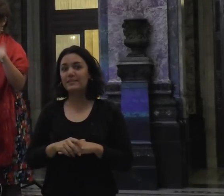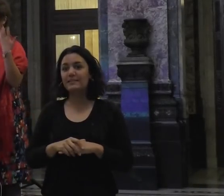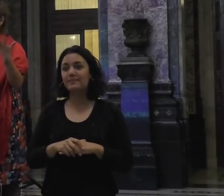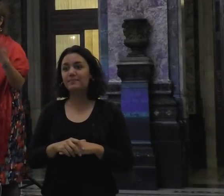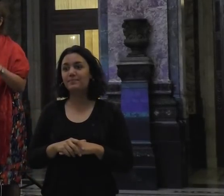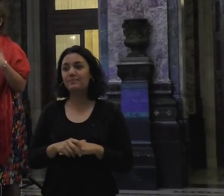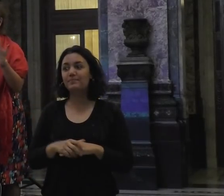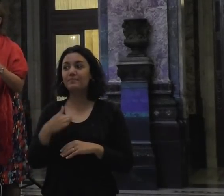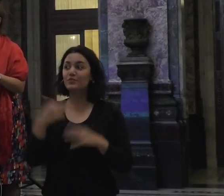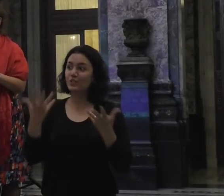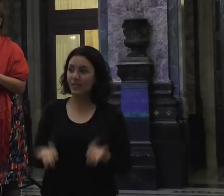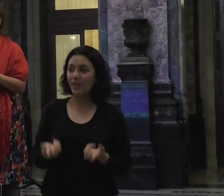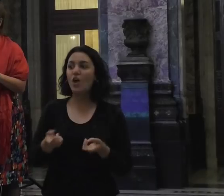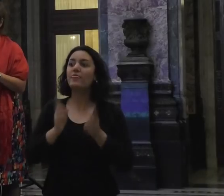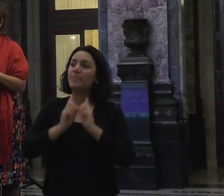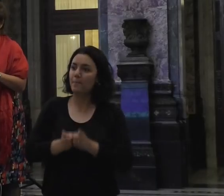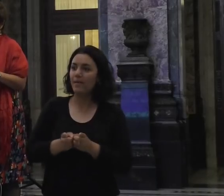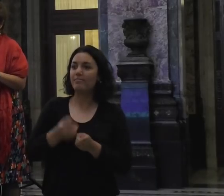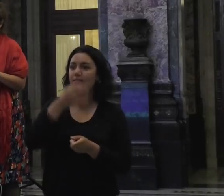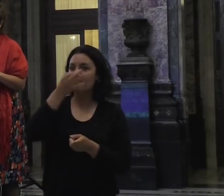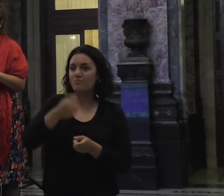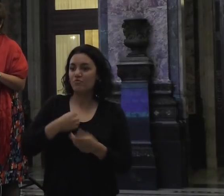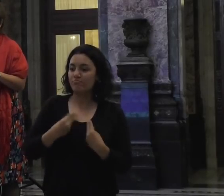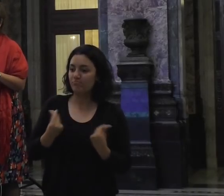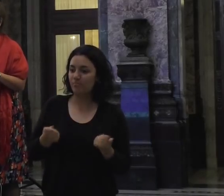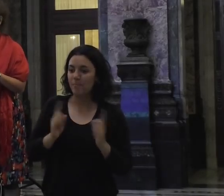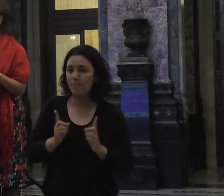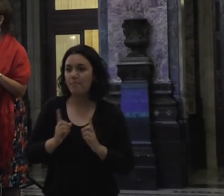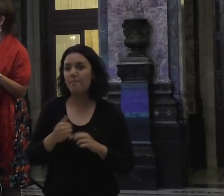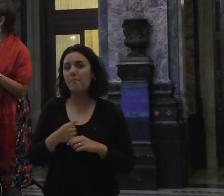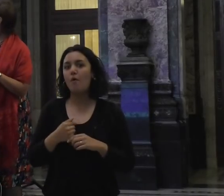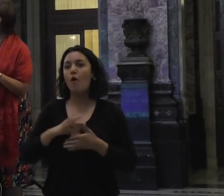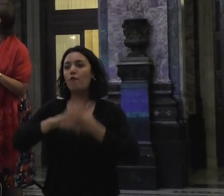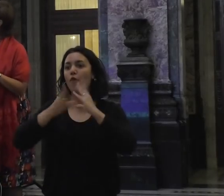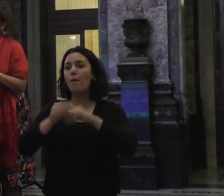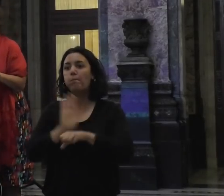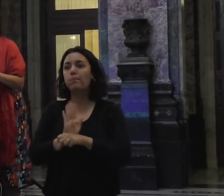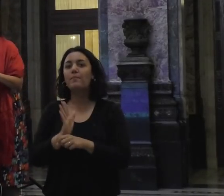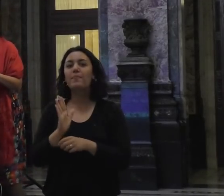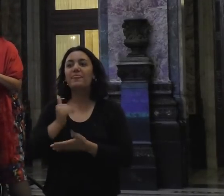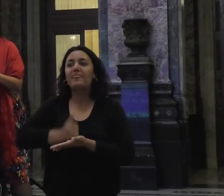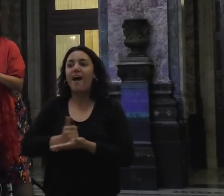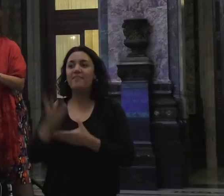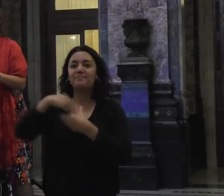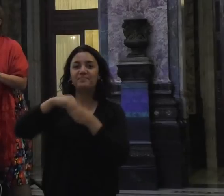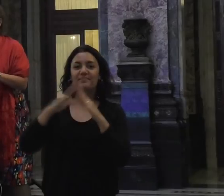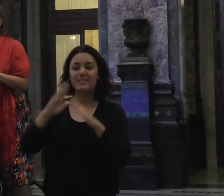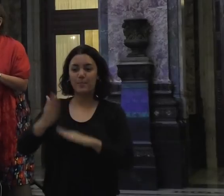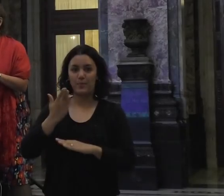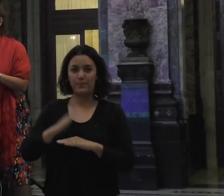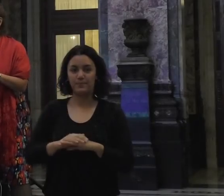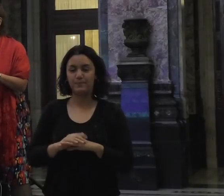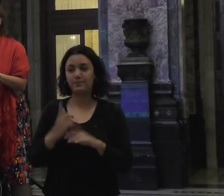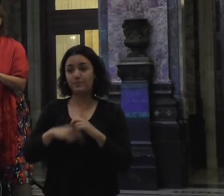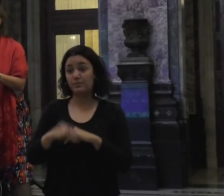quiero sumarme a ese sentimiento, lo hacen sentir a uno en casa. Bueno, a mí me han pedido que les hable del rol